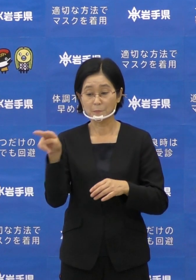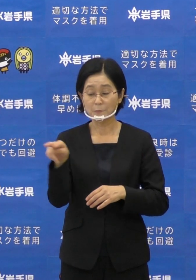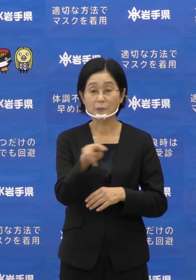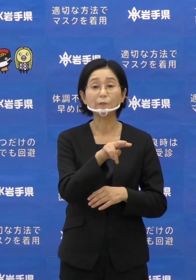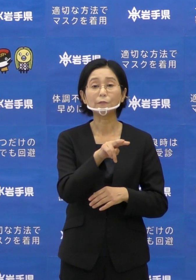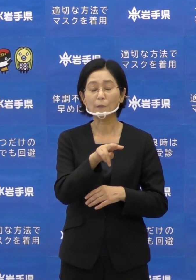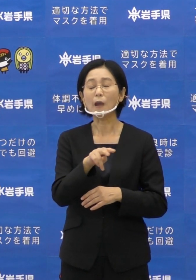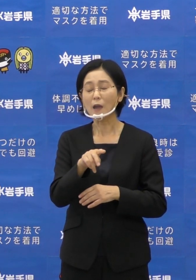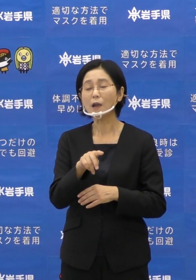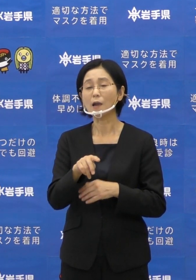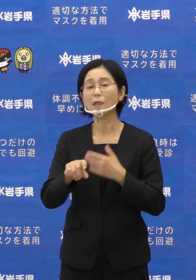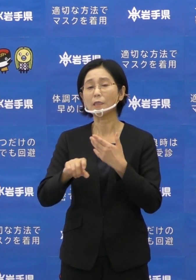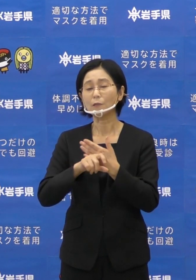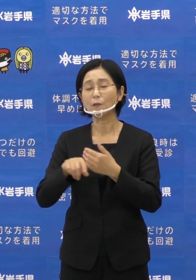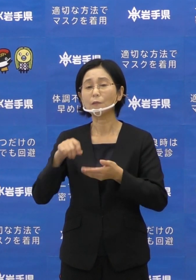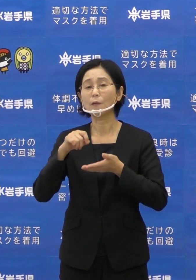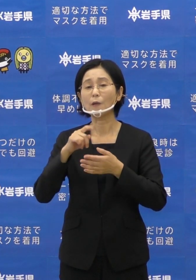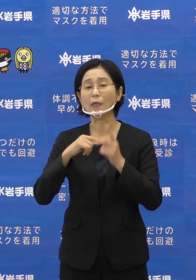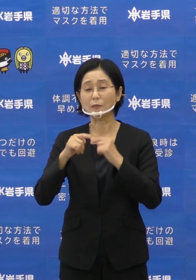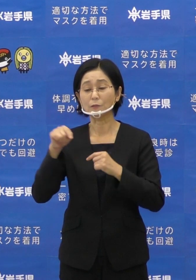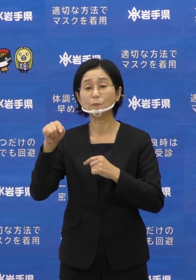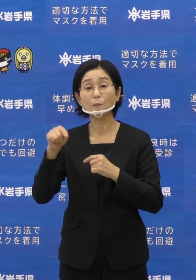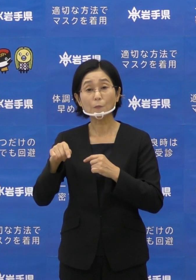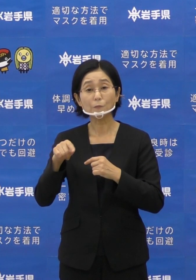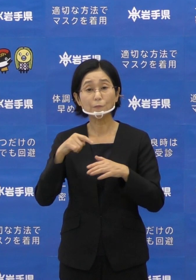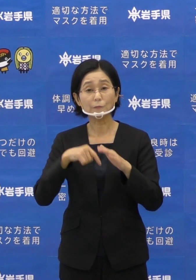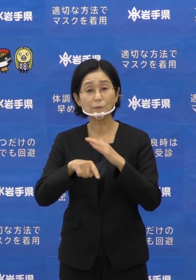分かると思います。